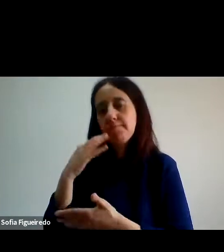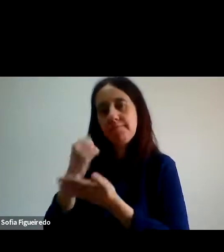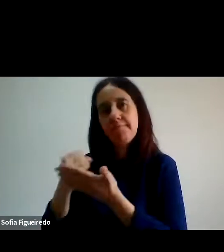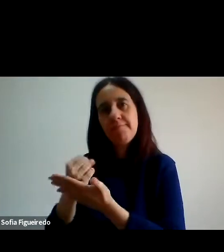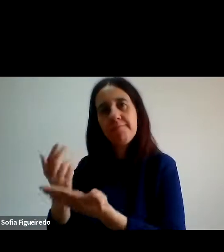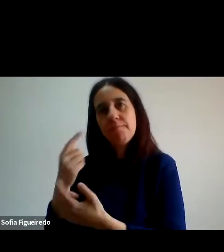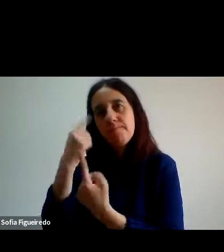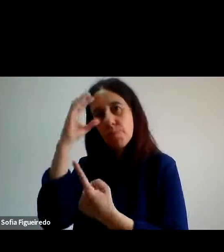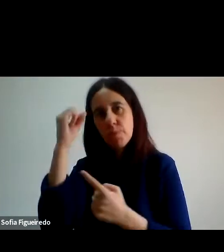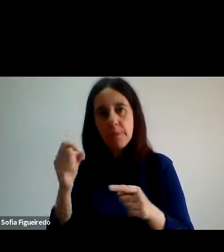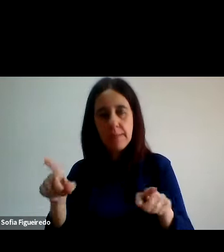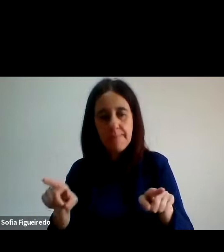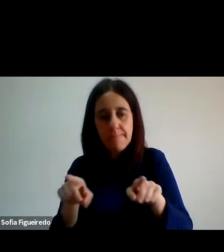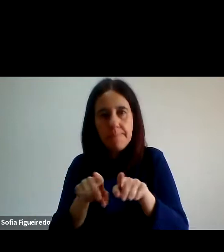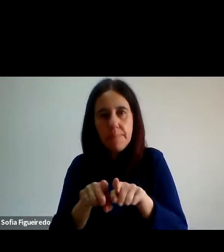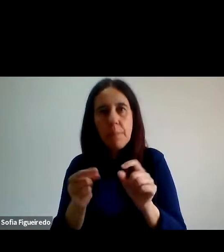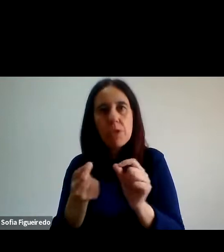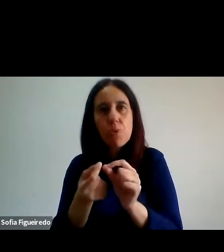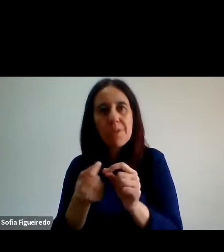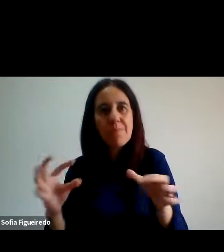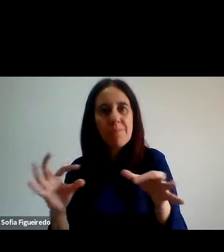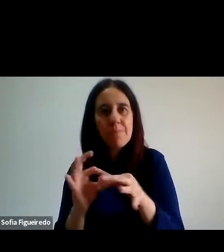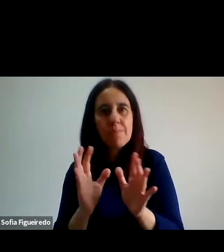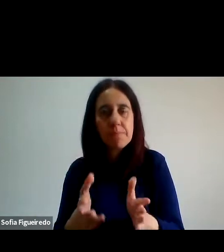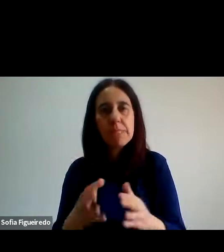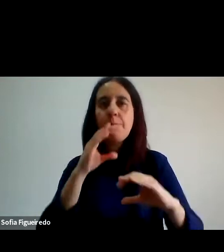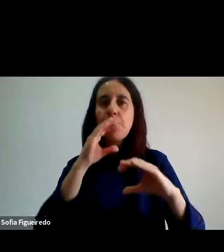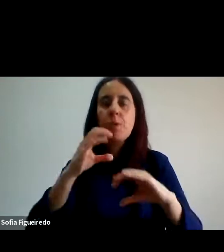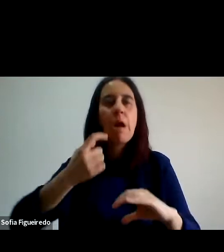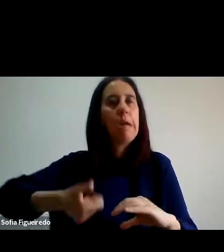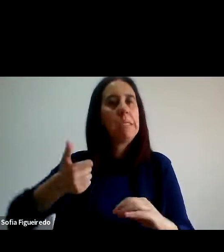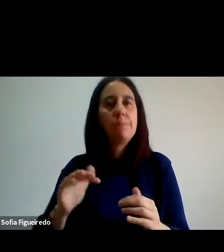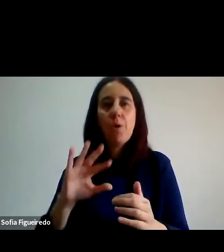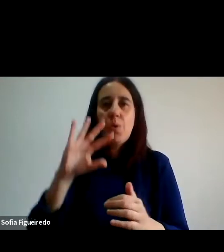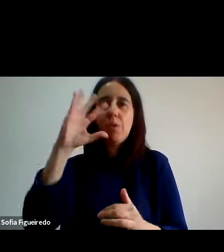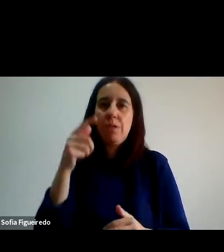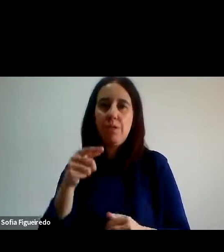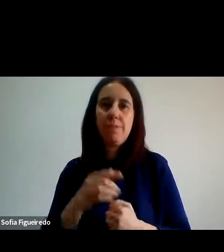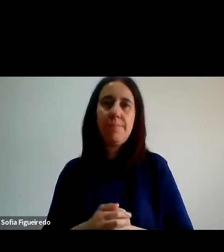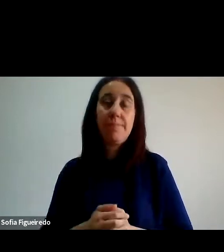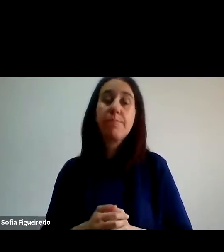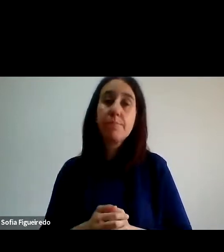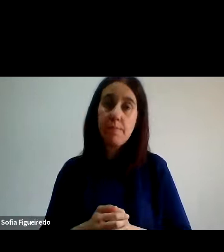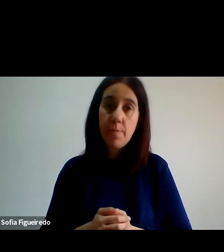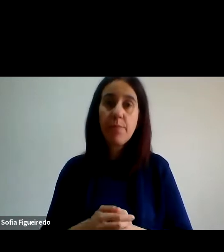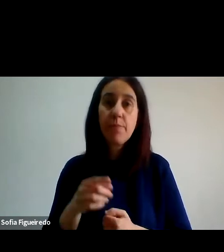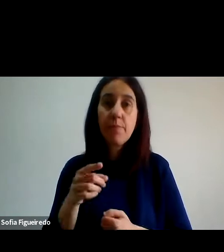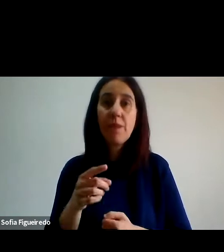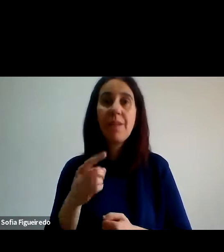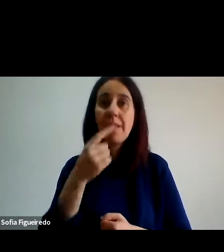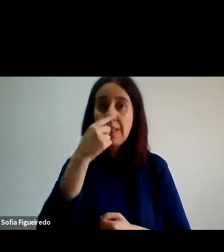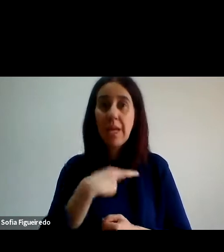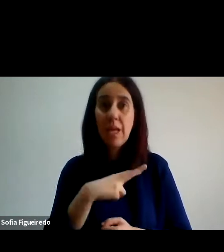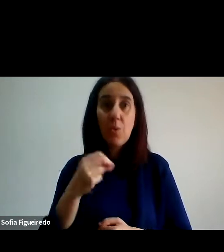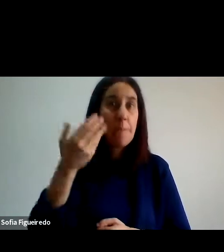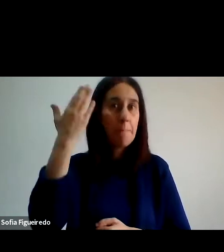que os cruzar e os pôr cada vez mais próximos. E a comunicação é essencial para que isso aconteça. Portanto, para evitar este erro do passado, há